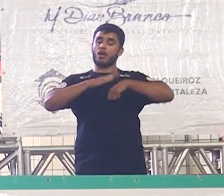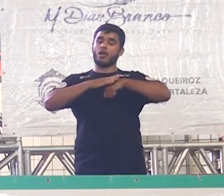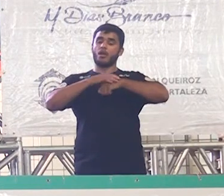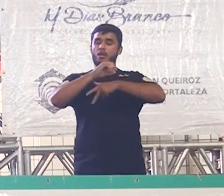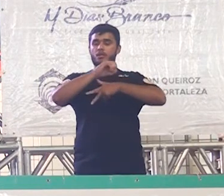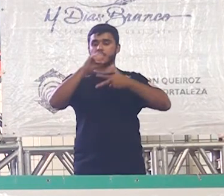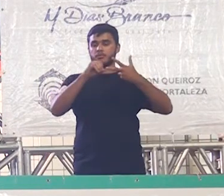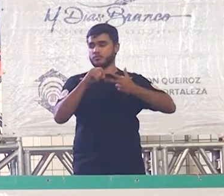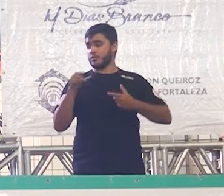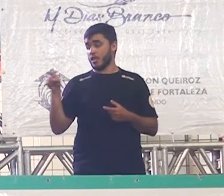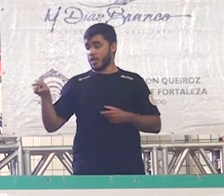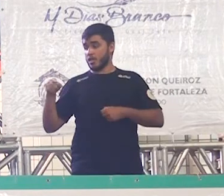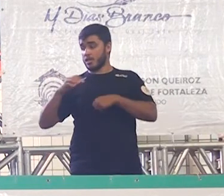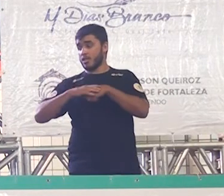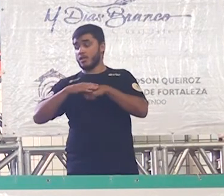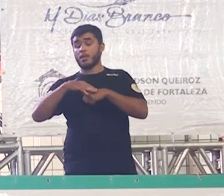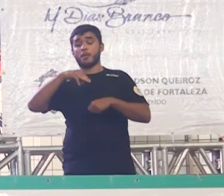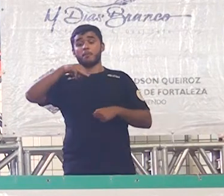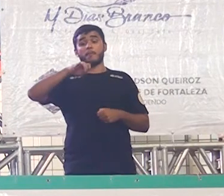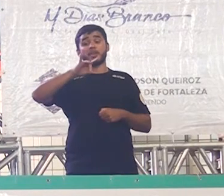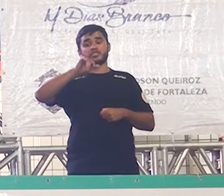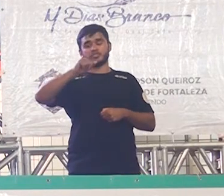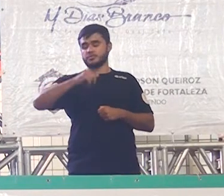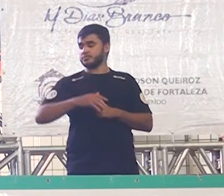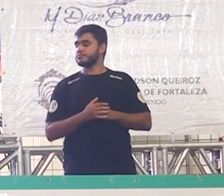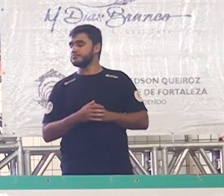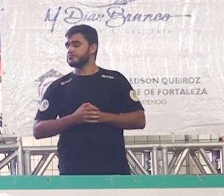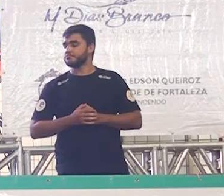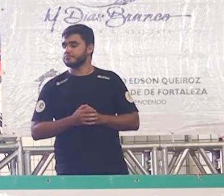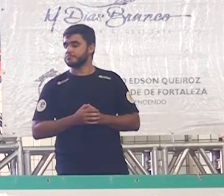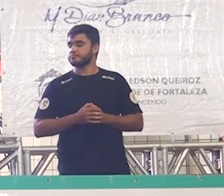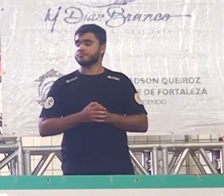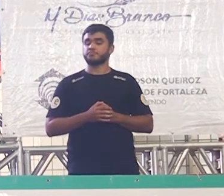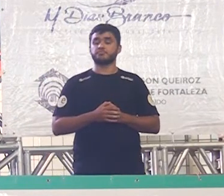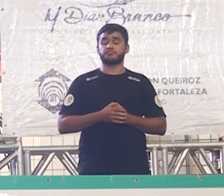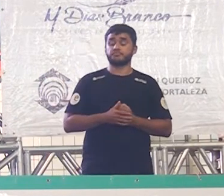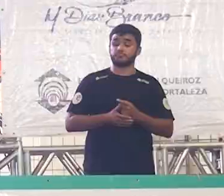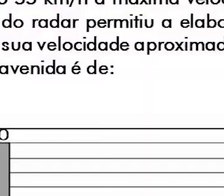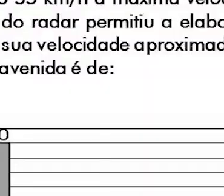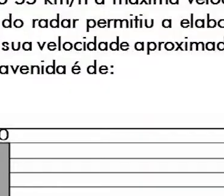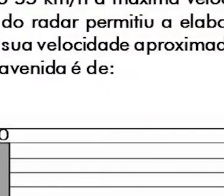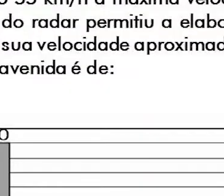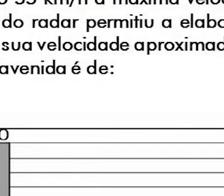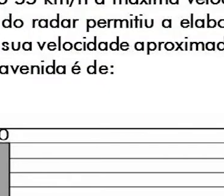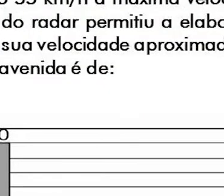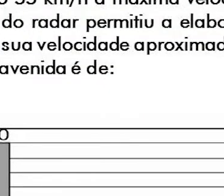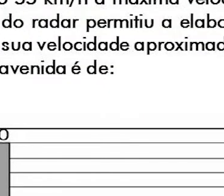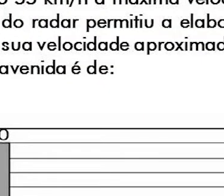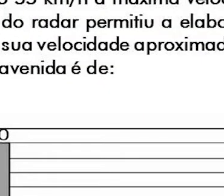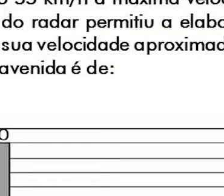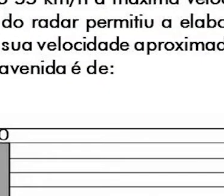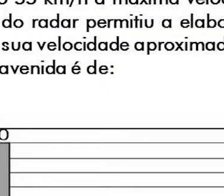questão classificada como média. Ele diz para mim que um sistema de radar, ele é programado para registrar